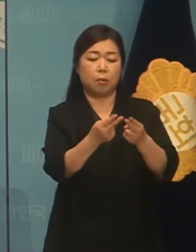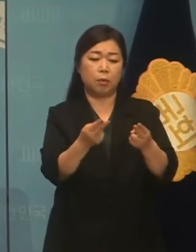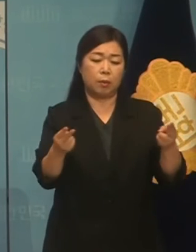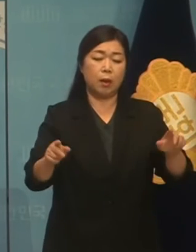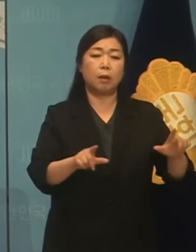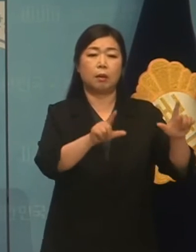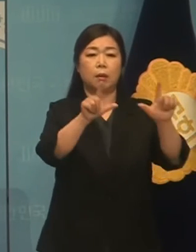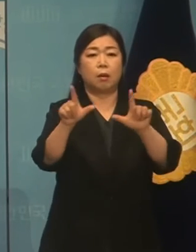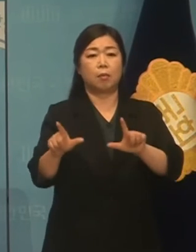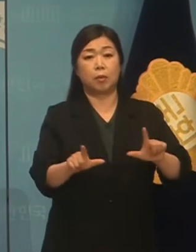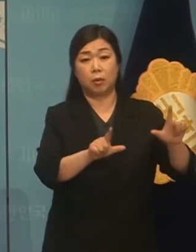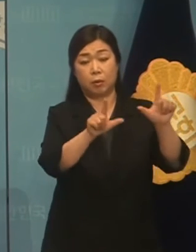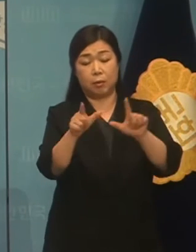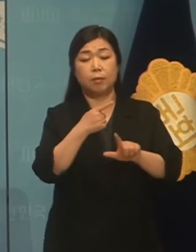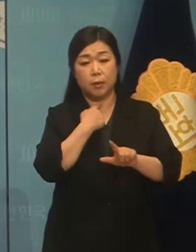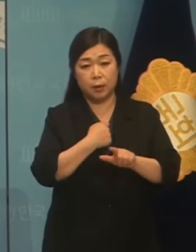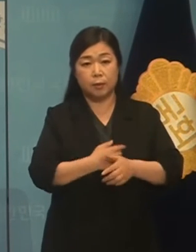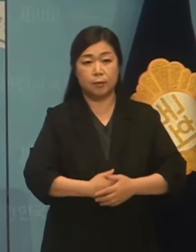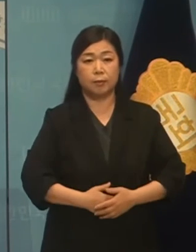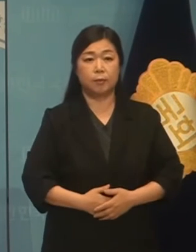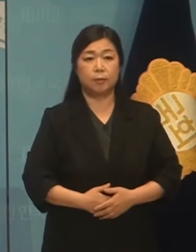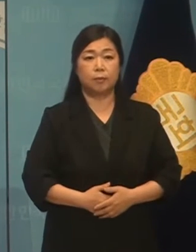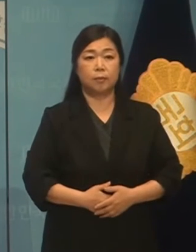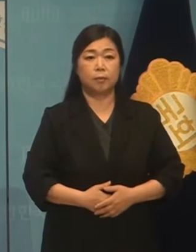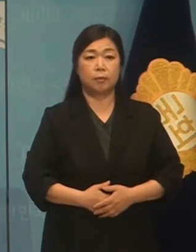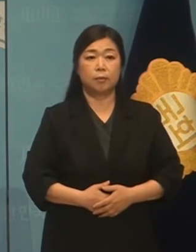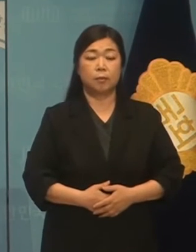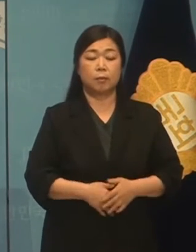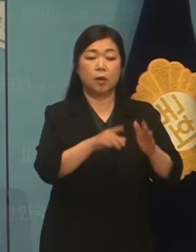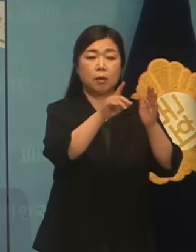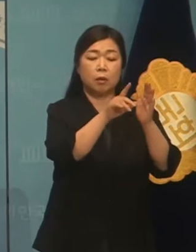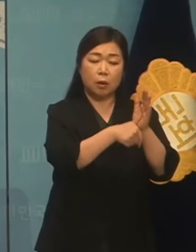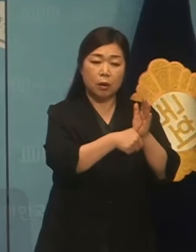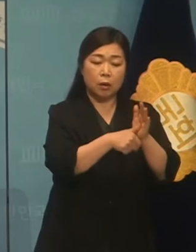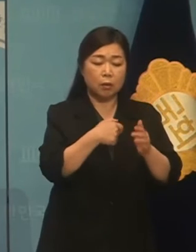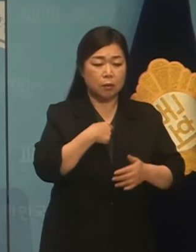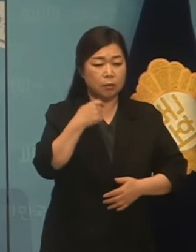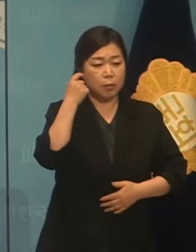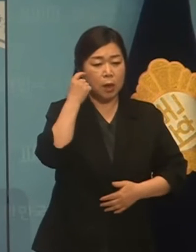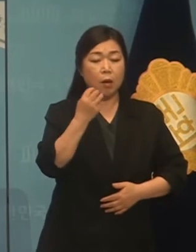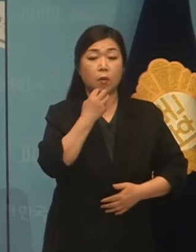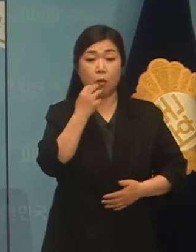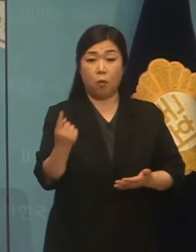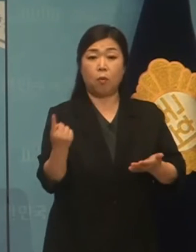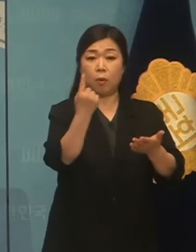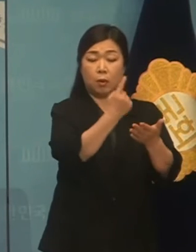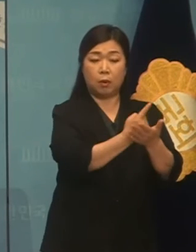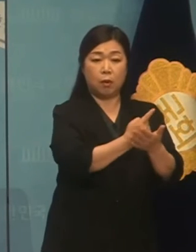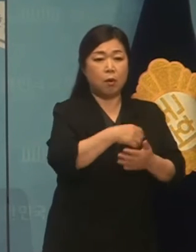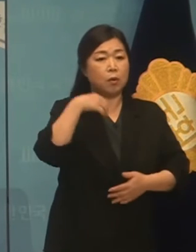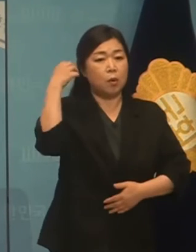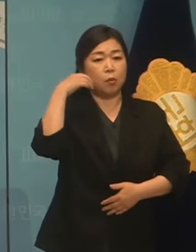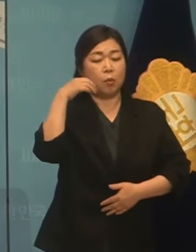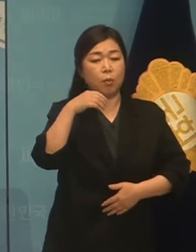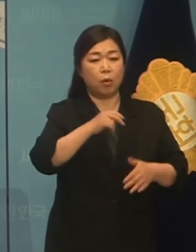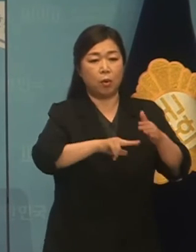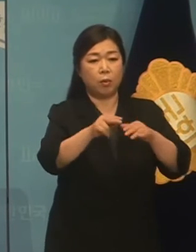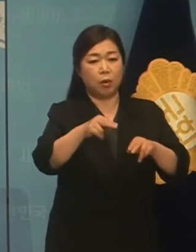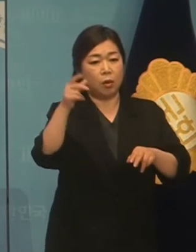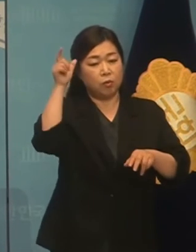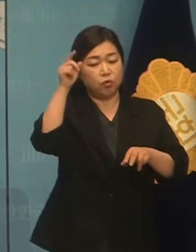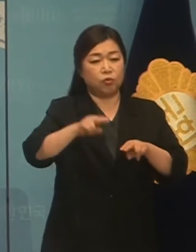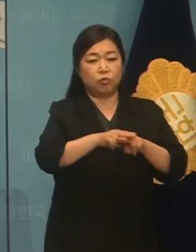셋방살이를 하면서 살았습니다. 그해 저는 서울로 올라와서 영등포역 앞에서 구두를